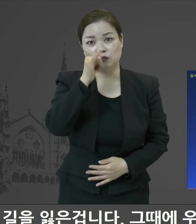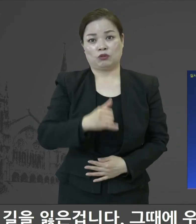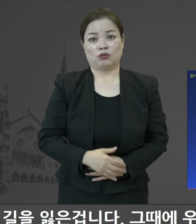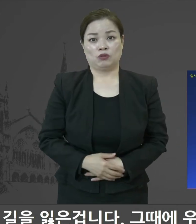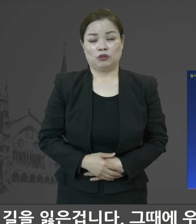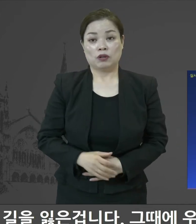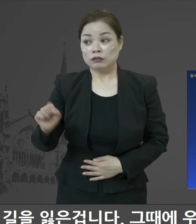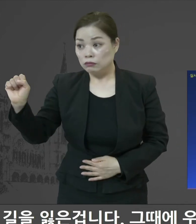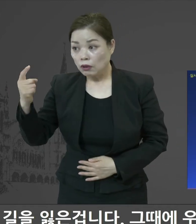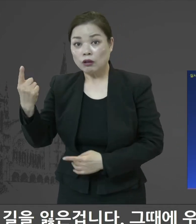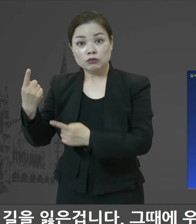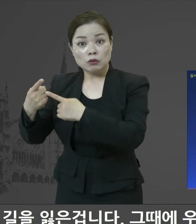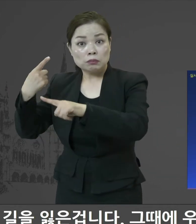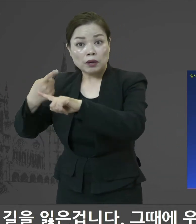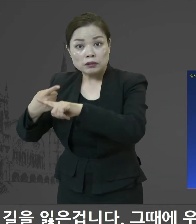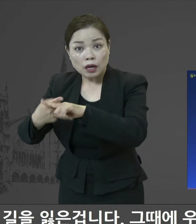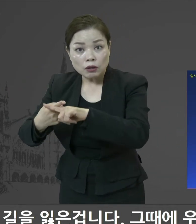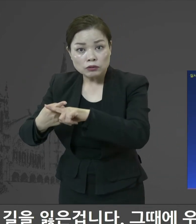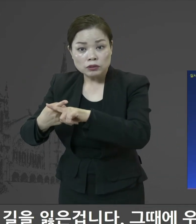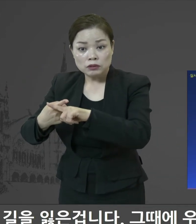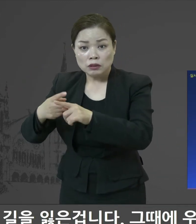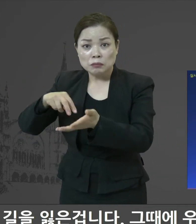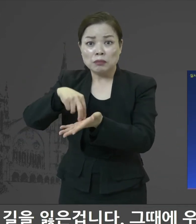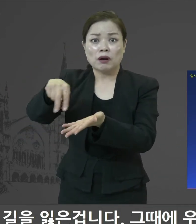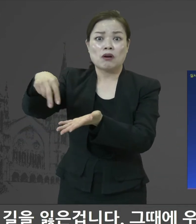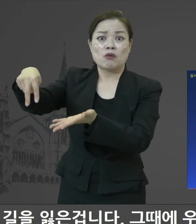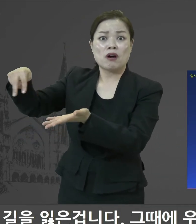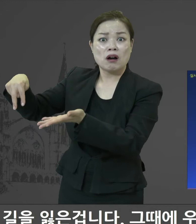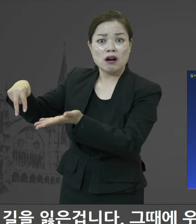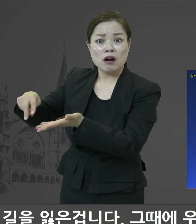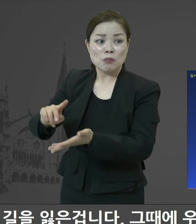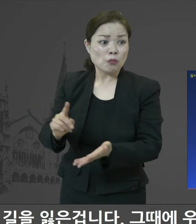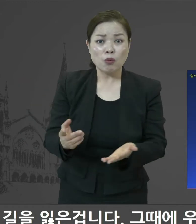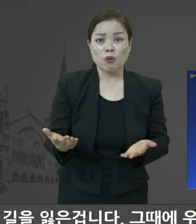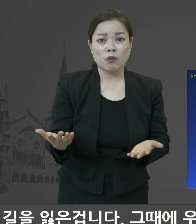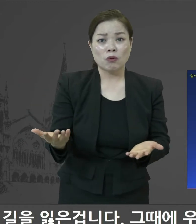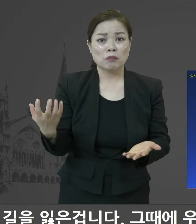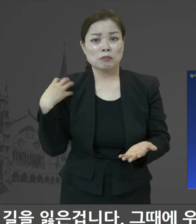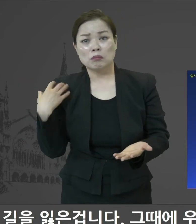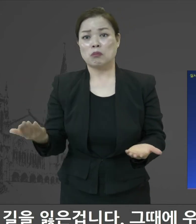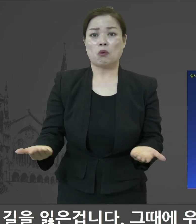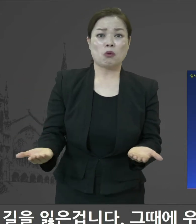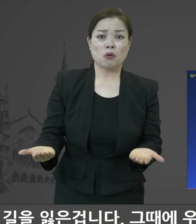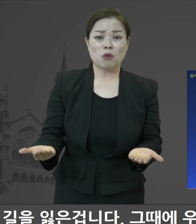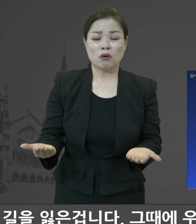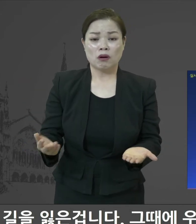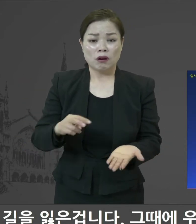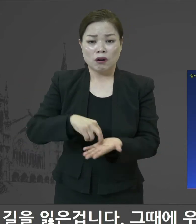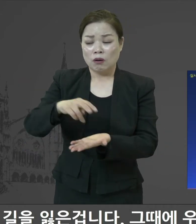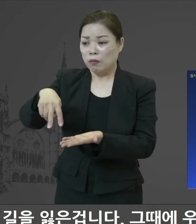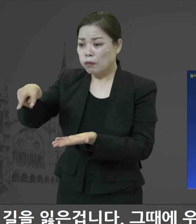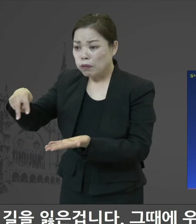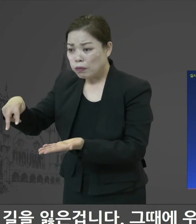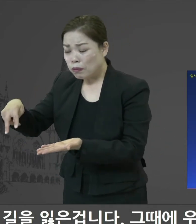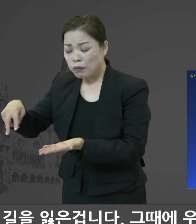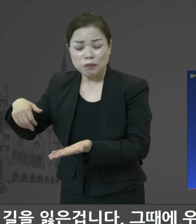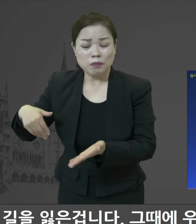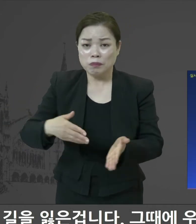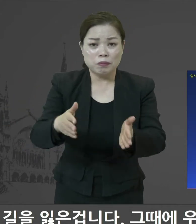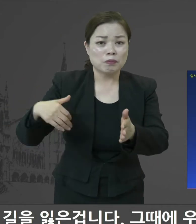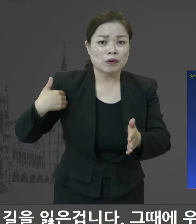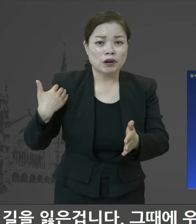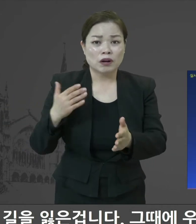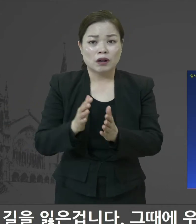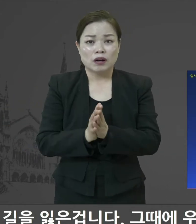있습니다. 다윗도 그랬죠. 길을 잃어버렸죠. 무엇을 해야 할지 몰랐죠. 어디로 가야 할지 몰랐죠. 동굴과